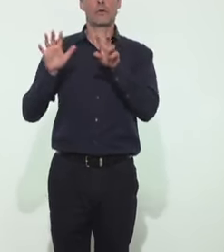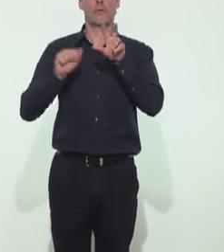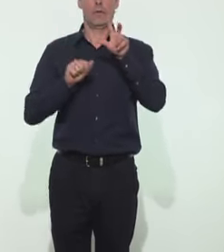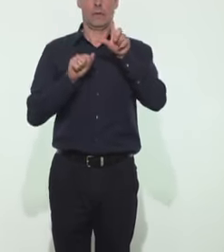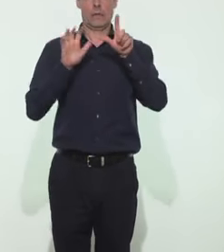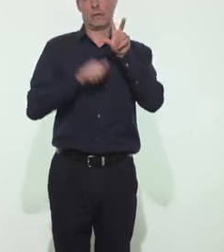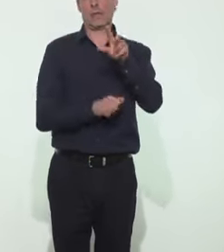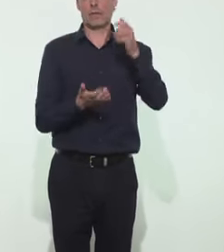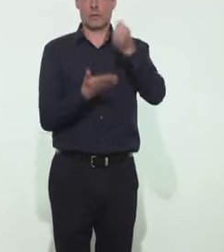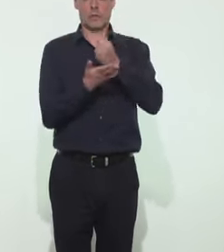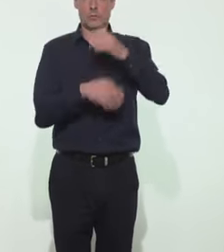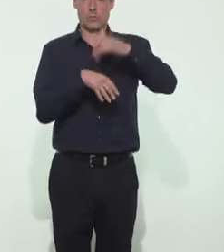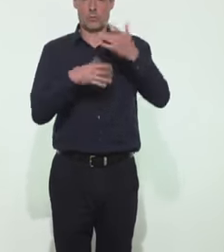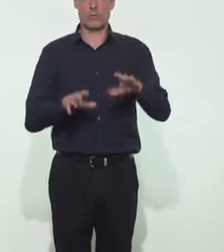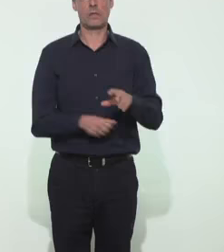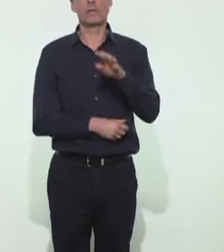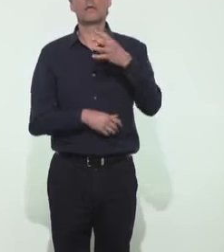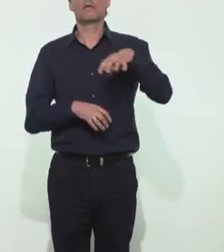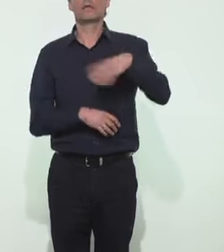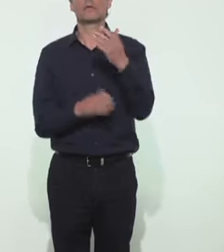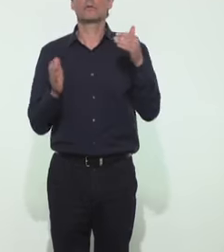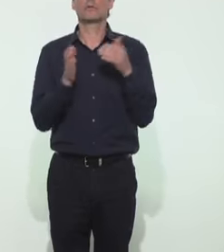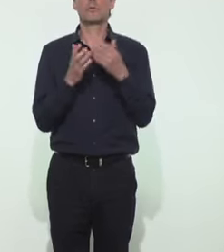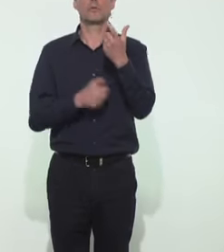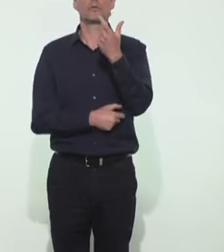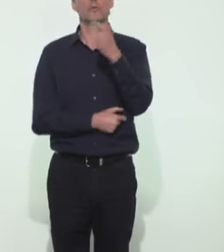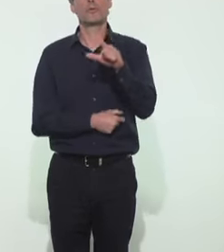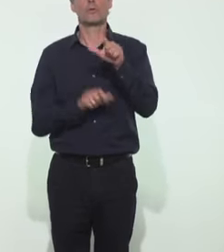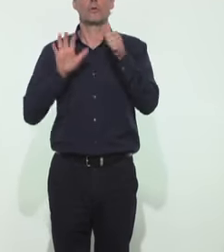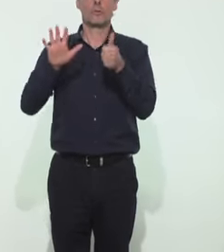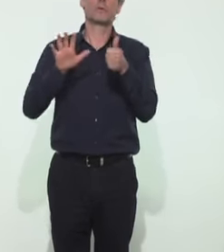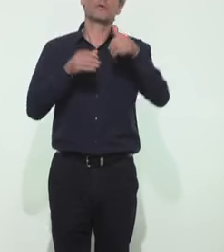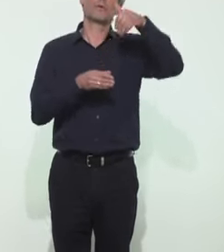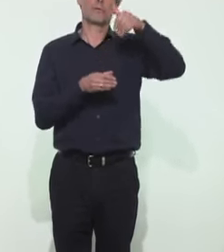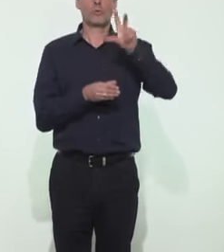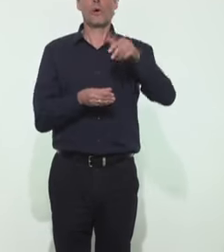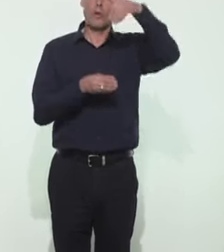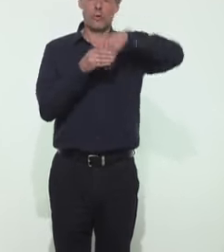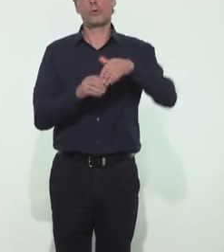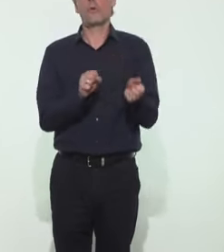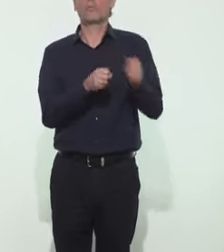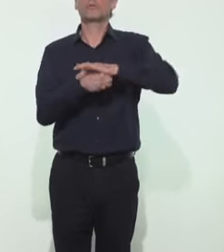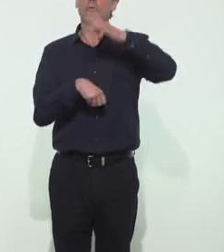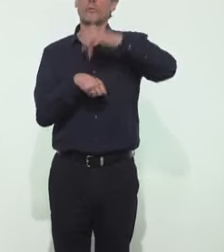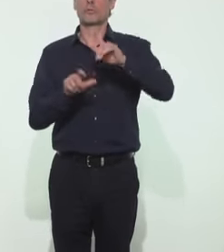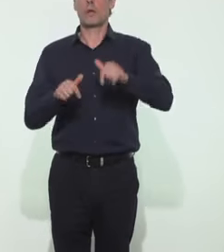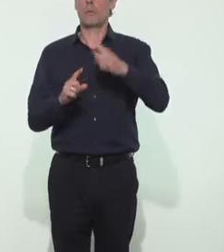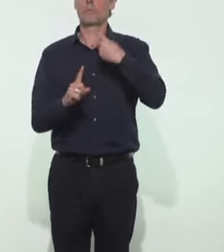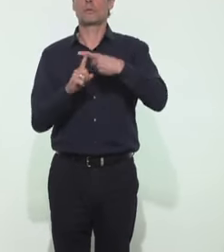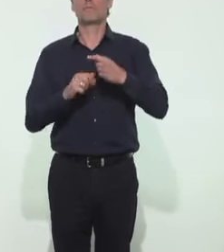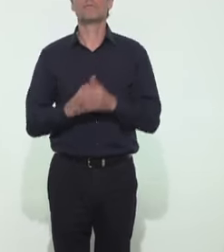réalisés dont 14 1263 sont positifs ce qui représente 28 % de positivité